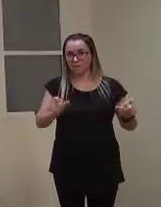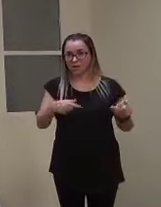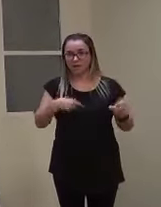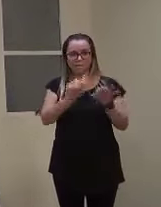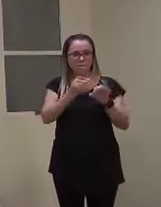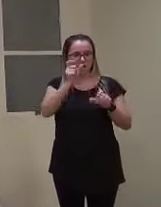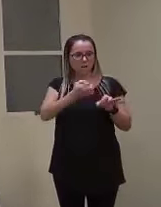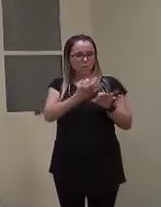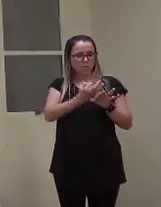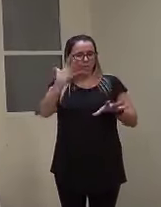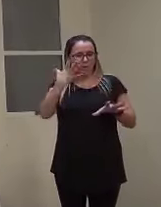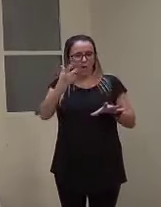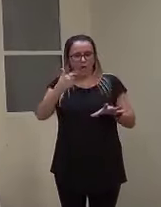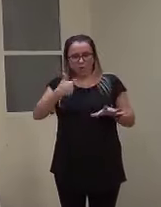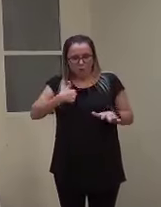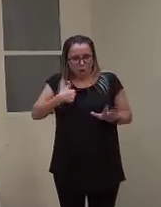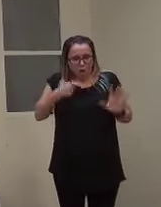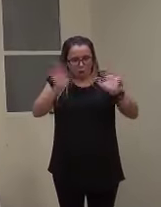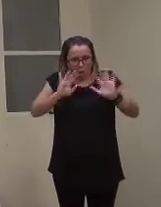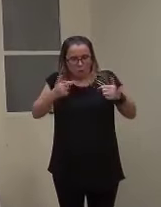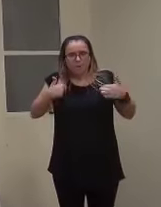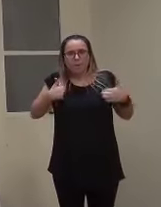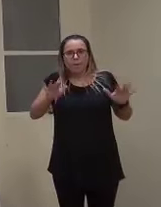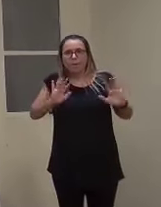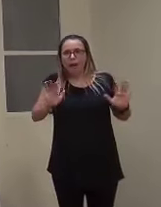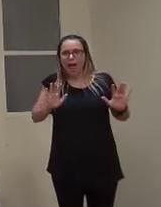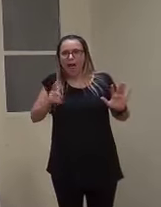que dicen no me prepararon